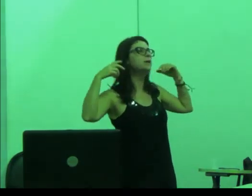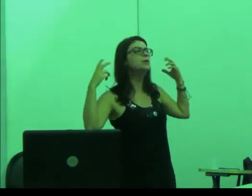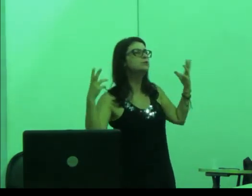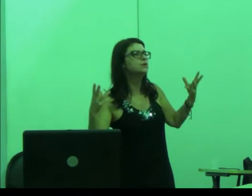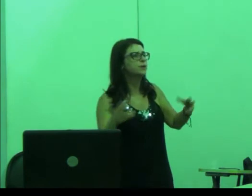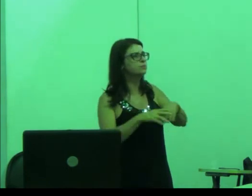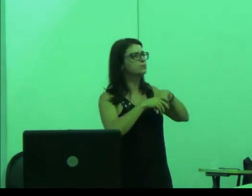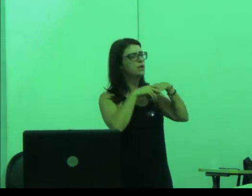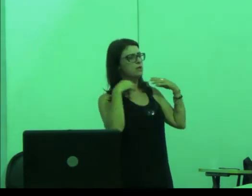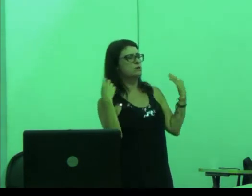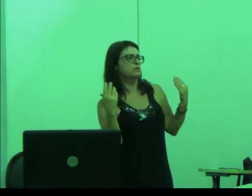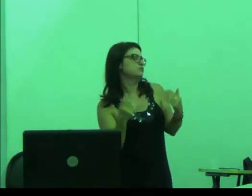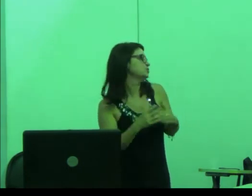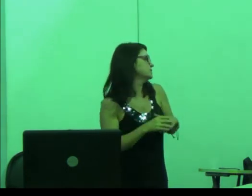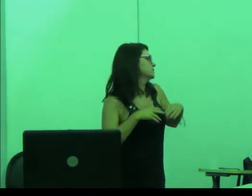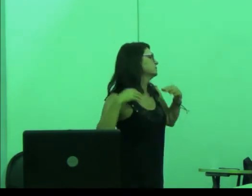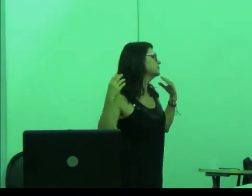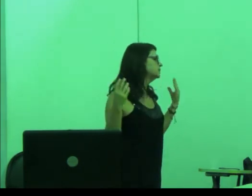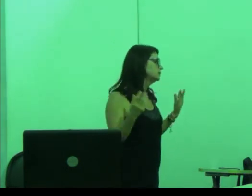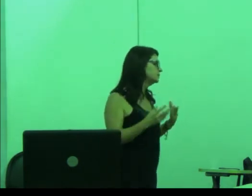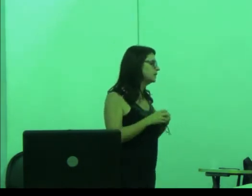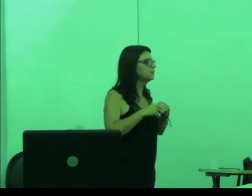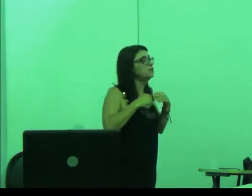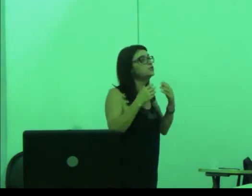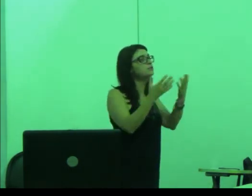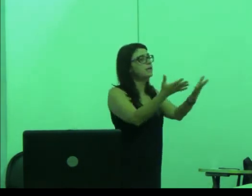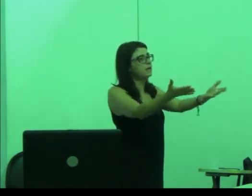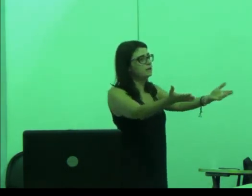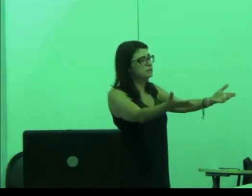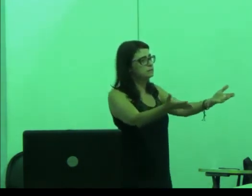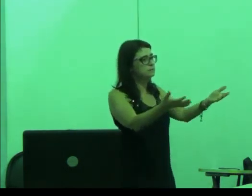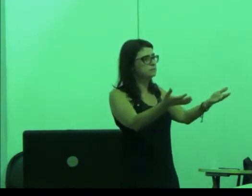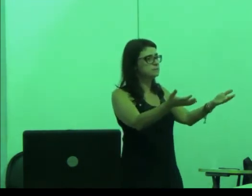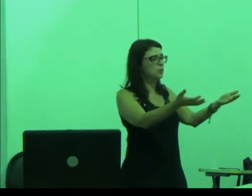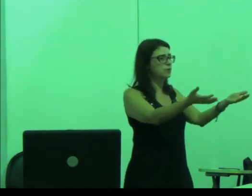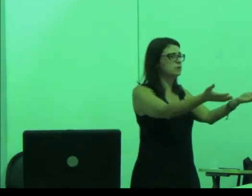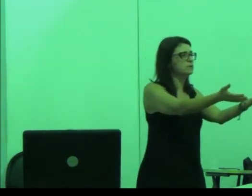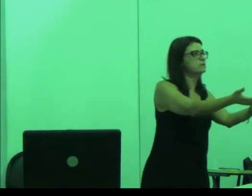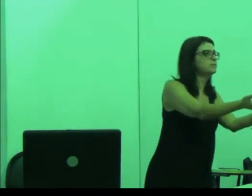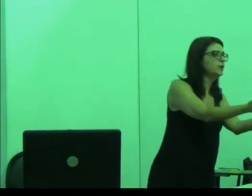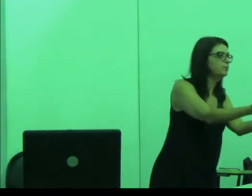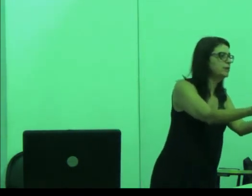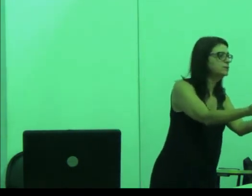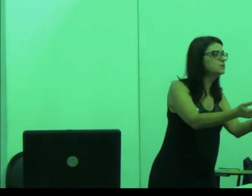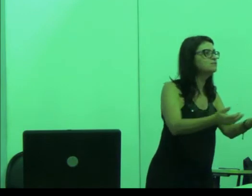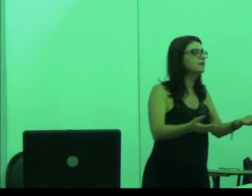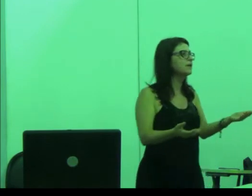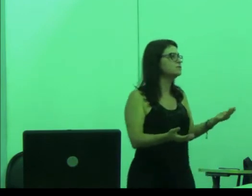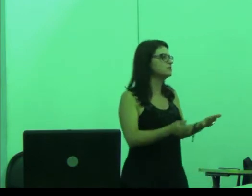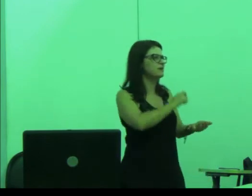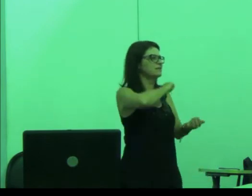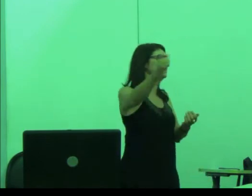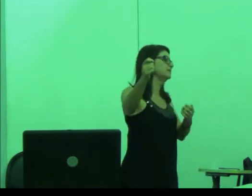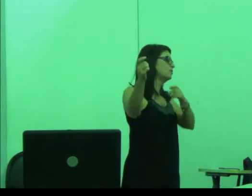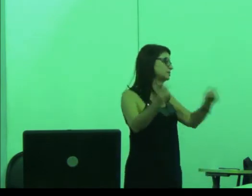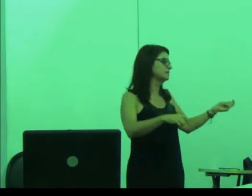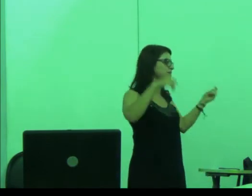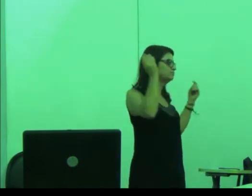quanto tempo, gestando aquilo e tal, e ele te entrega, então aqui, o rebento, você vai lá e diz, ó, aqui, corta ali, puxa